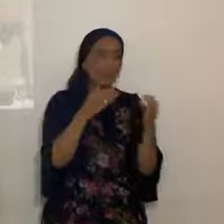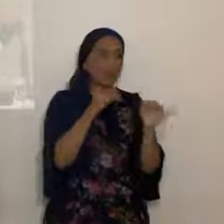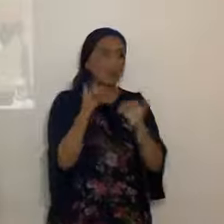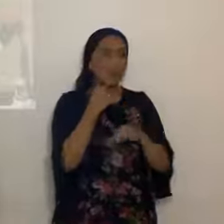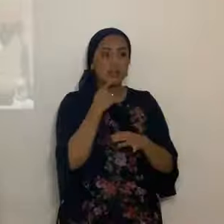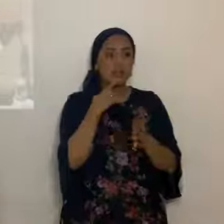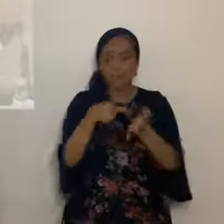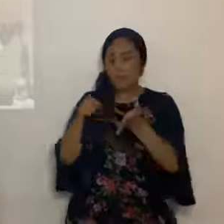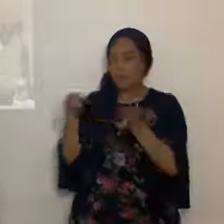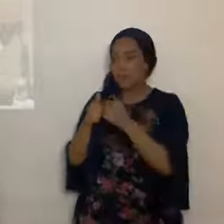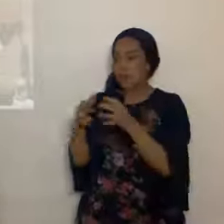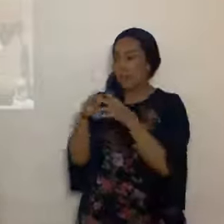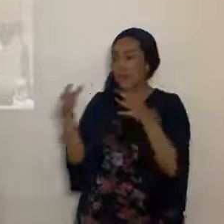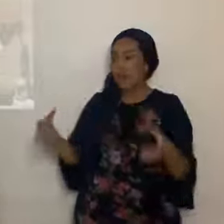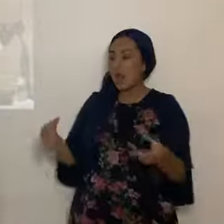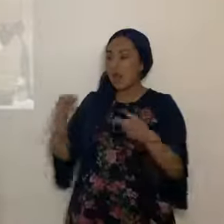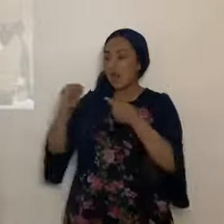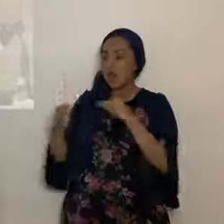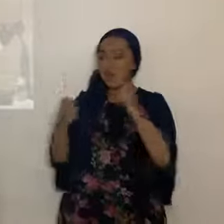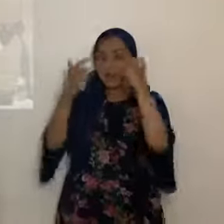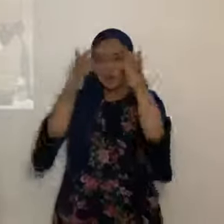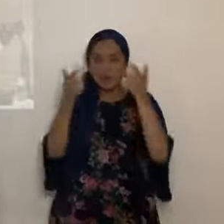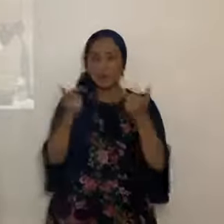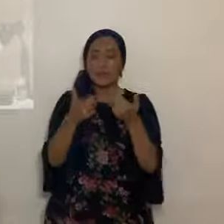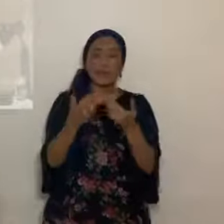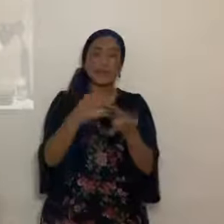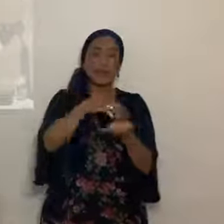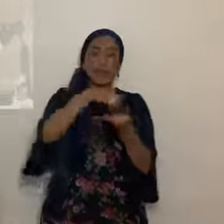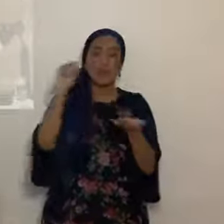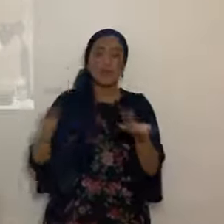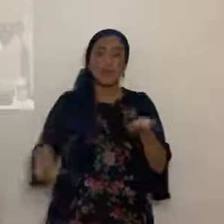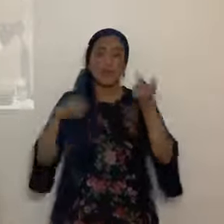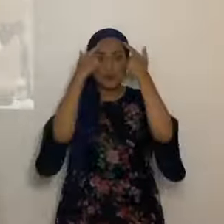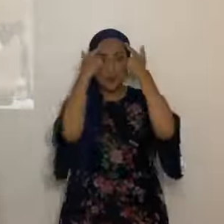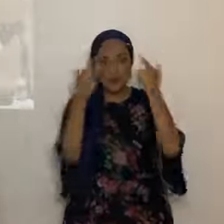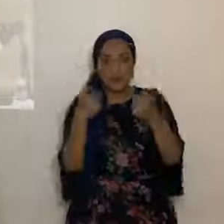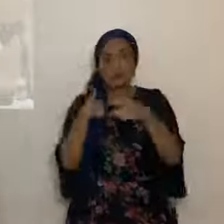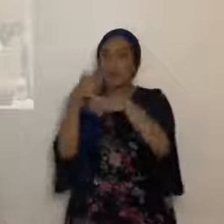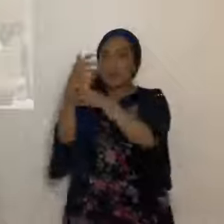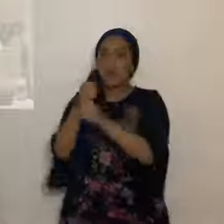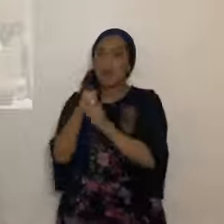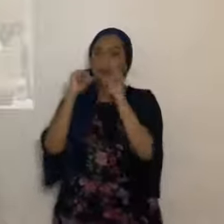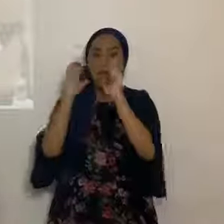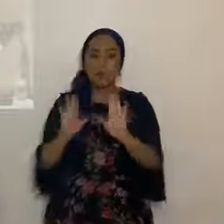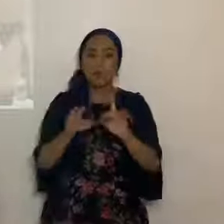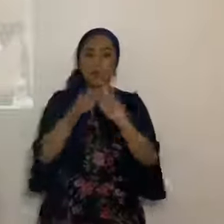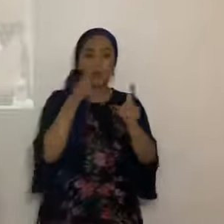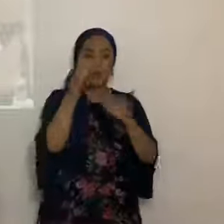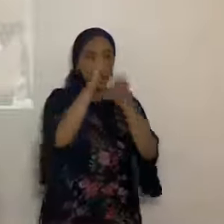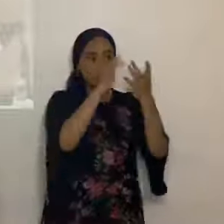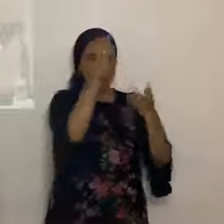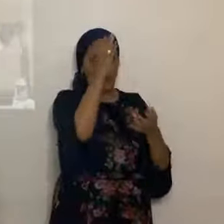decirlo, con muchos sufrimientos el orgullo. Entonces mejor nos quitamos el orgullo y recibimos la bendición del Todopoderoso.